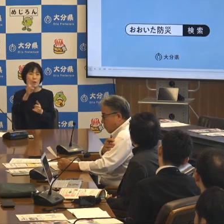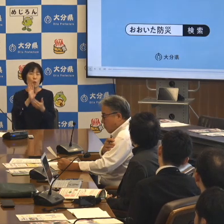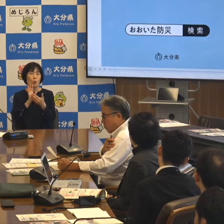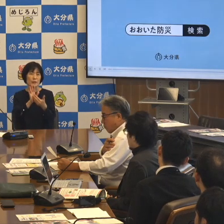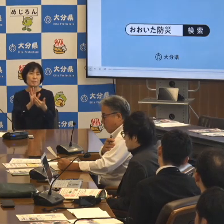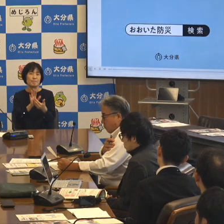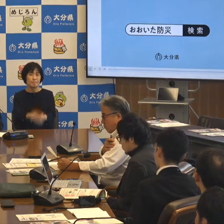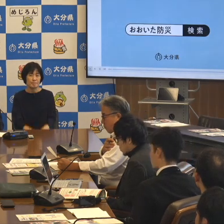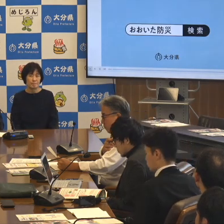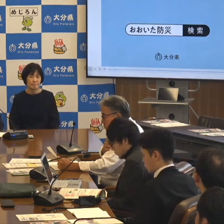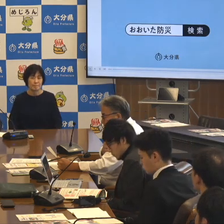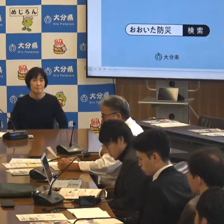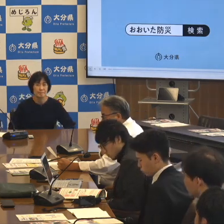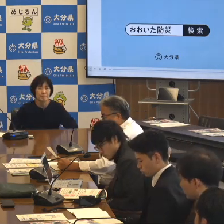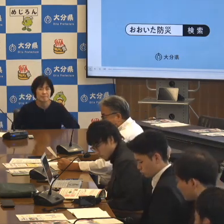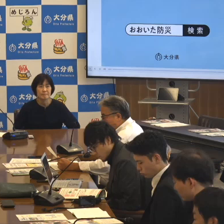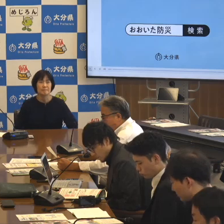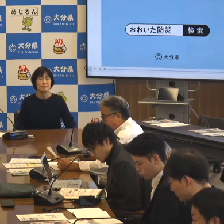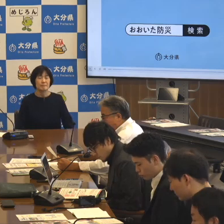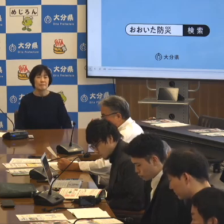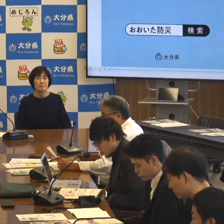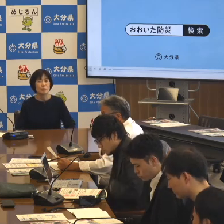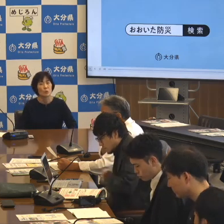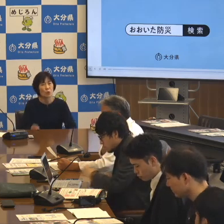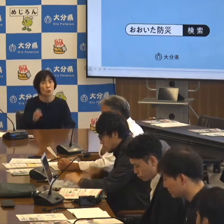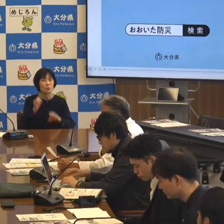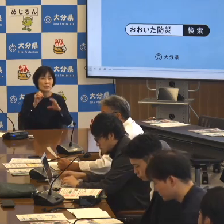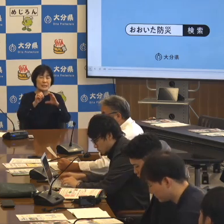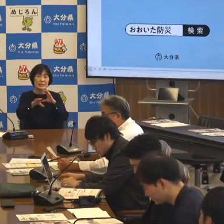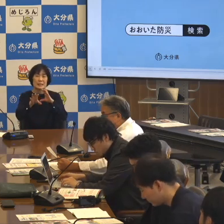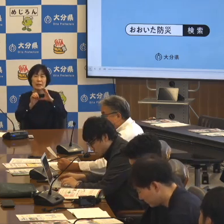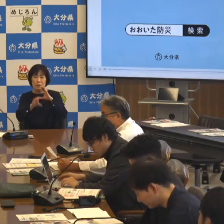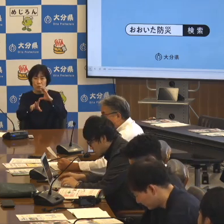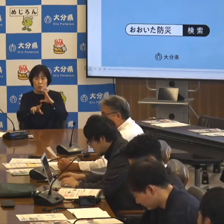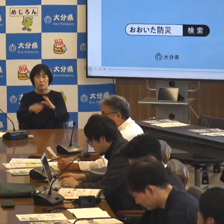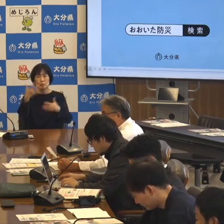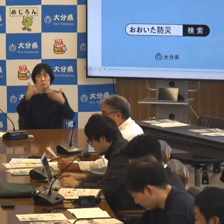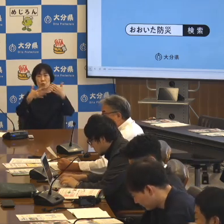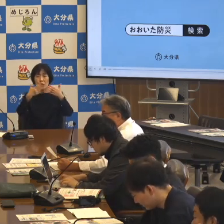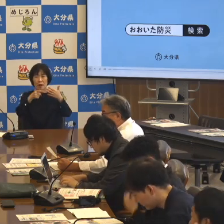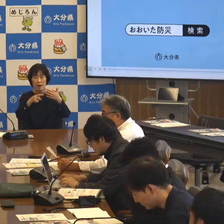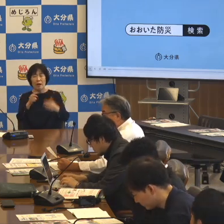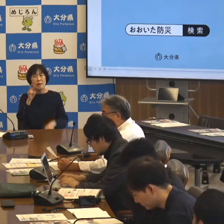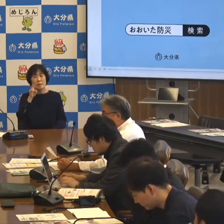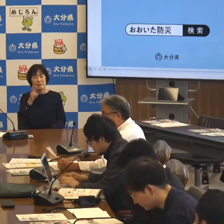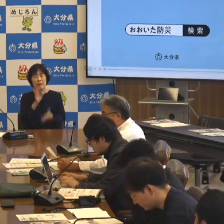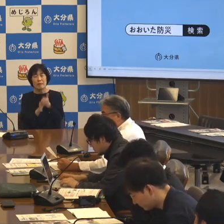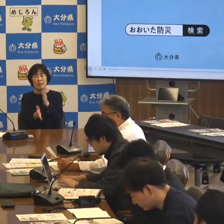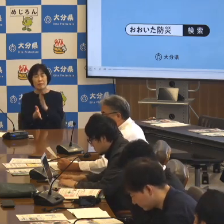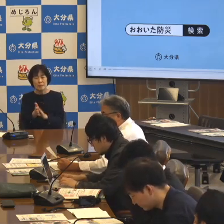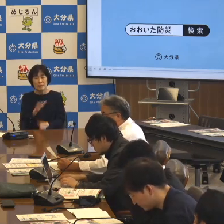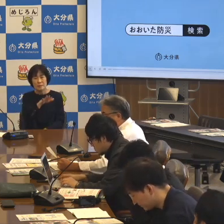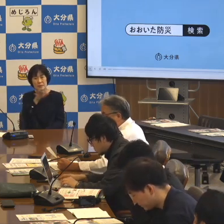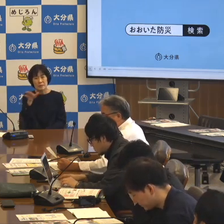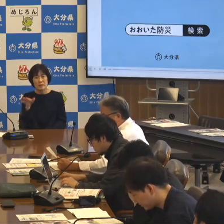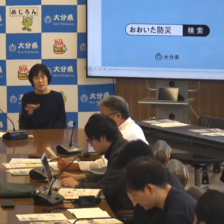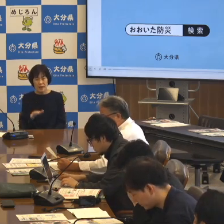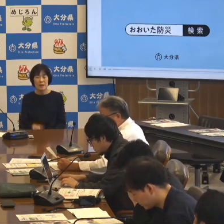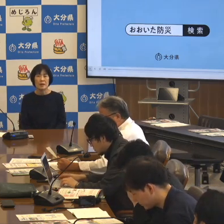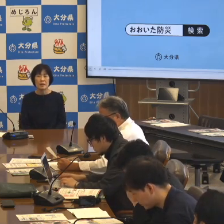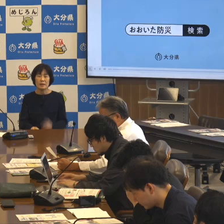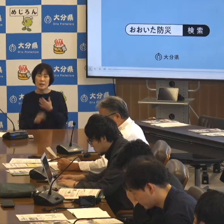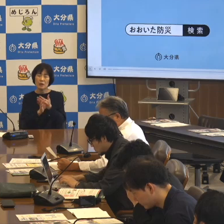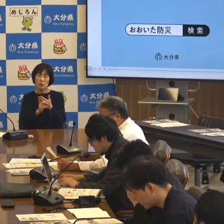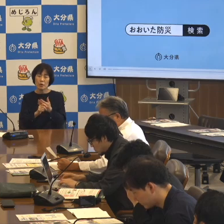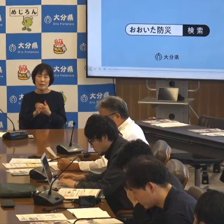はい、このようなですね、CM 見ていただきましたら、また改めて、備蓄であります